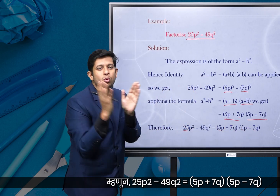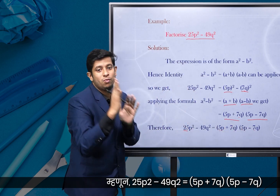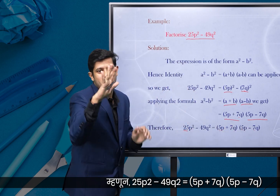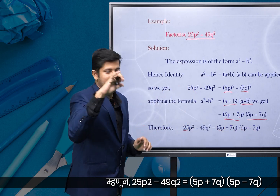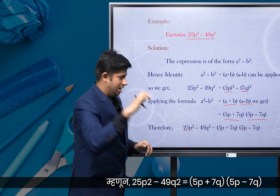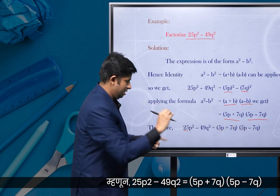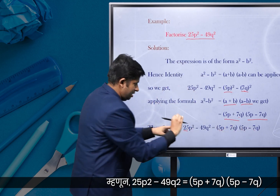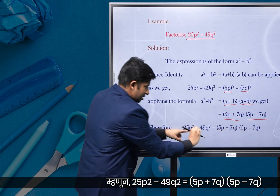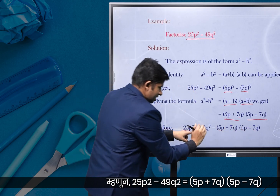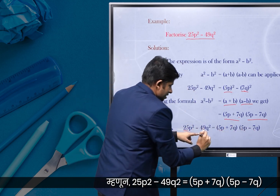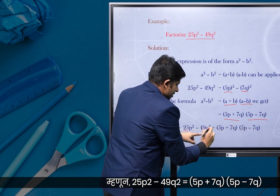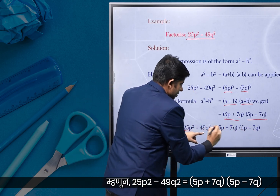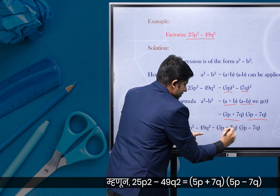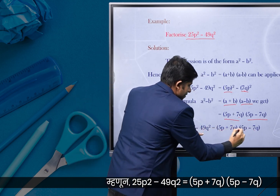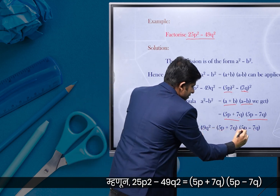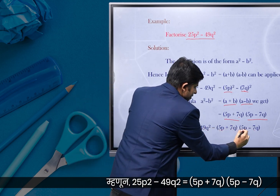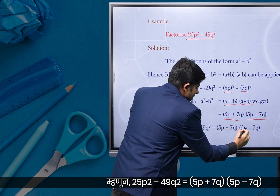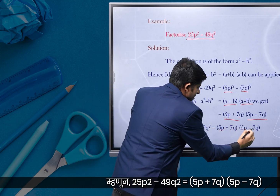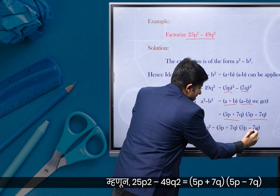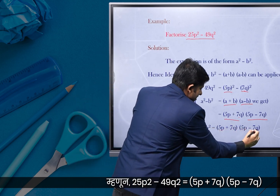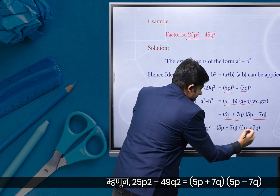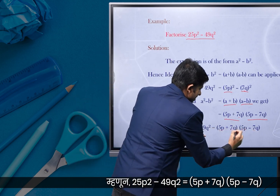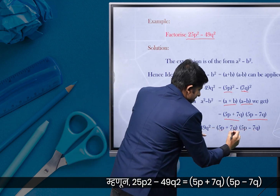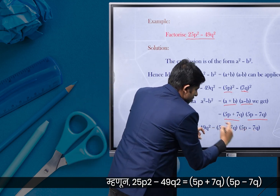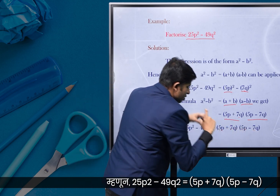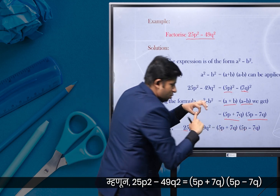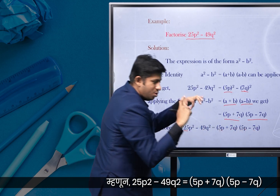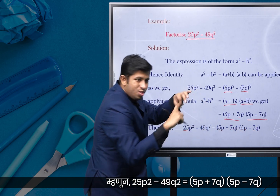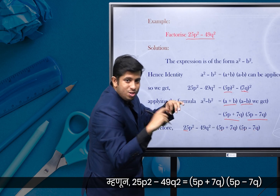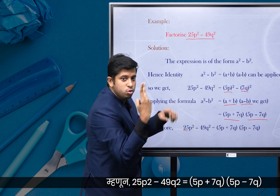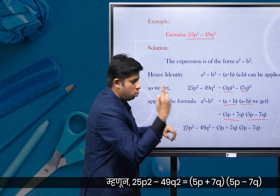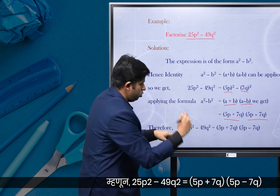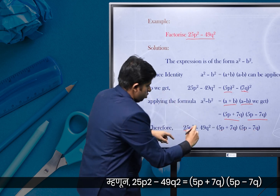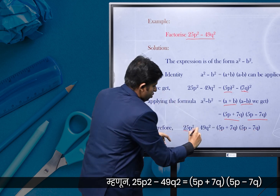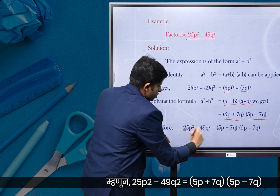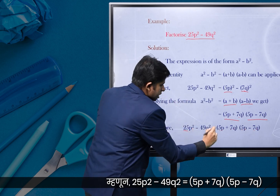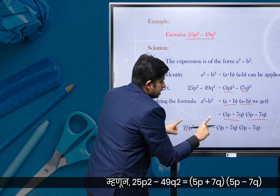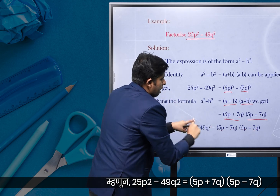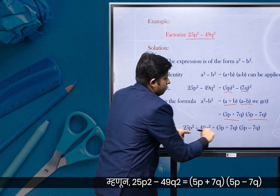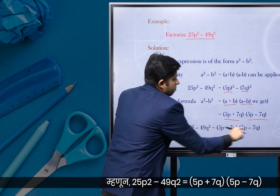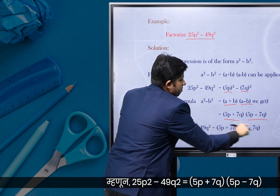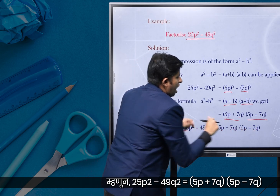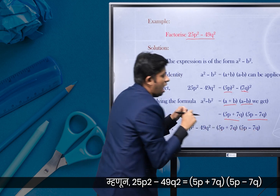कंसामध्ये 5p अधिक 7q आणि दुसऱ्या कंसामध्ये 5p वजा 7q.